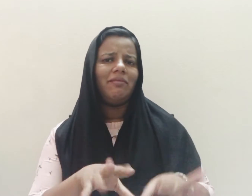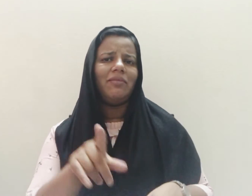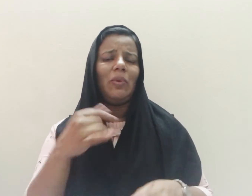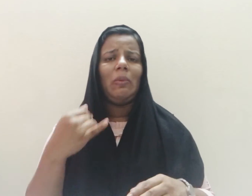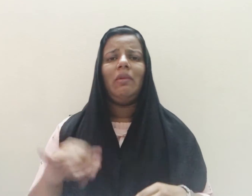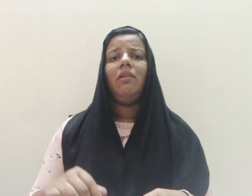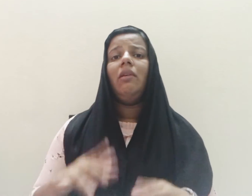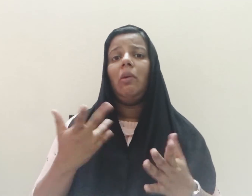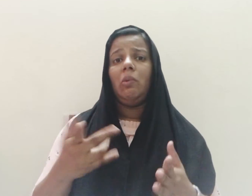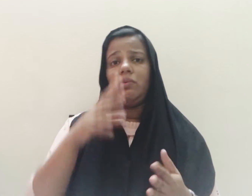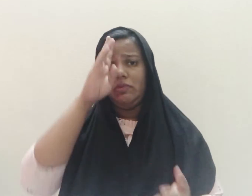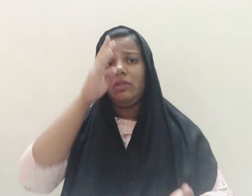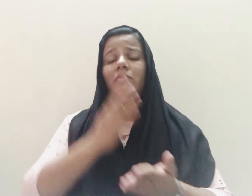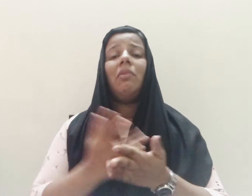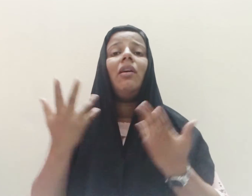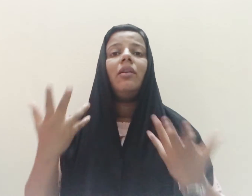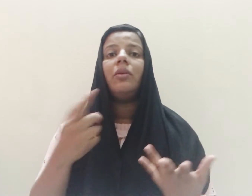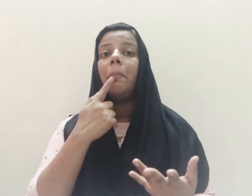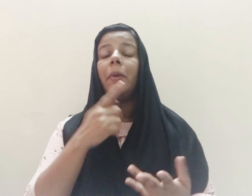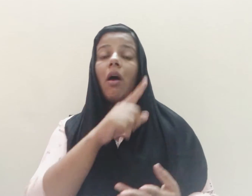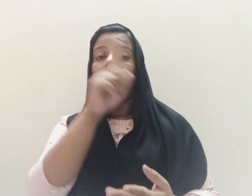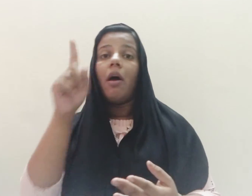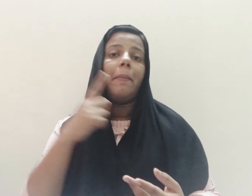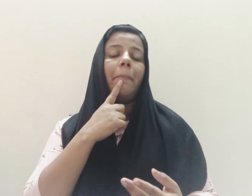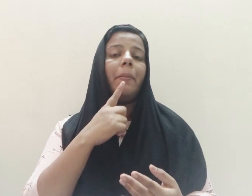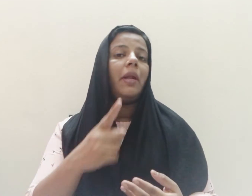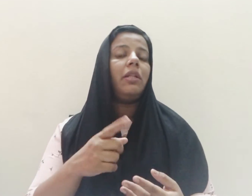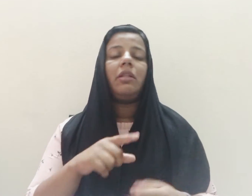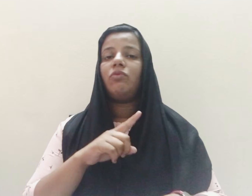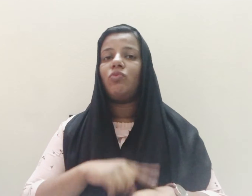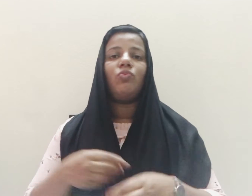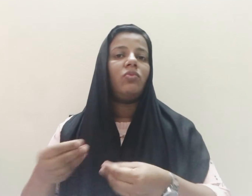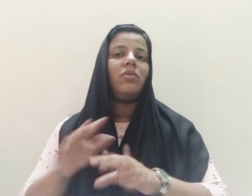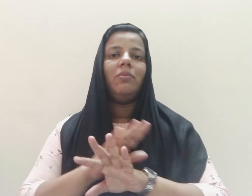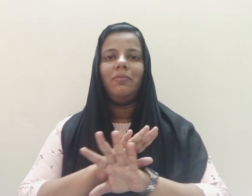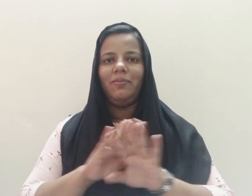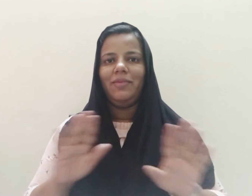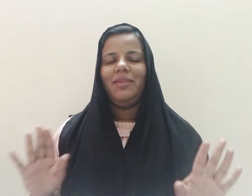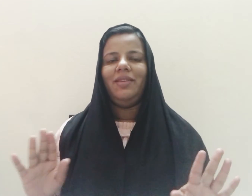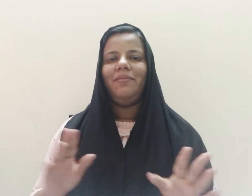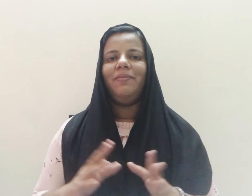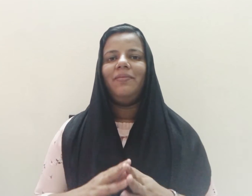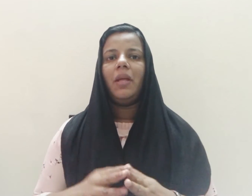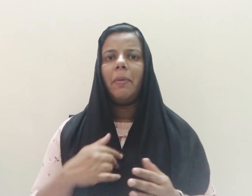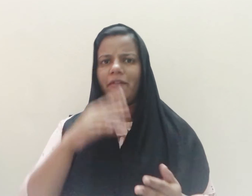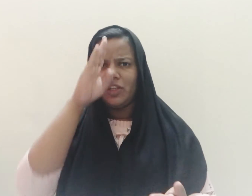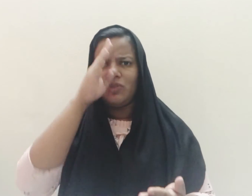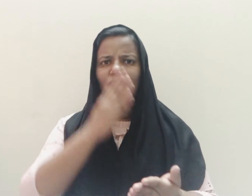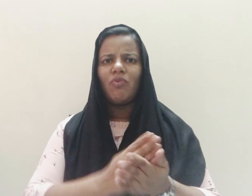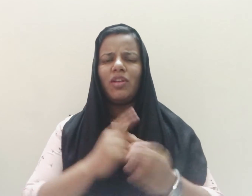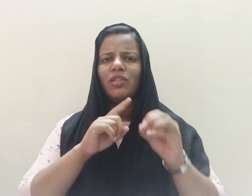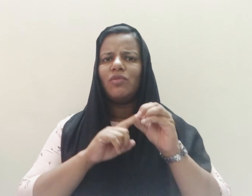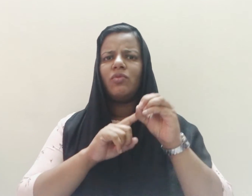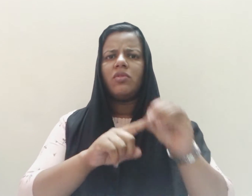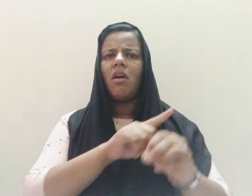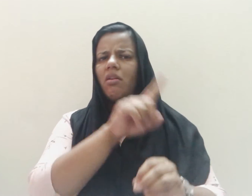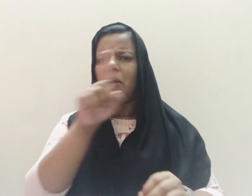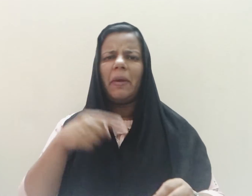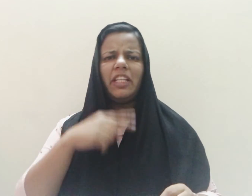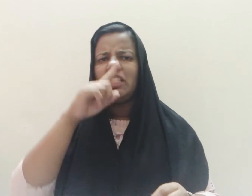തുച്ഛീകരിക്കാനിടവരരുത്. ഓ, ഇവനൊക്കെ എന്നാ വിശ്വാസിയാ എന്ന് പറയാനിട വരരുത്. ആമീൻ. നമ്മുടെ വിശ്വാസത്തെ ചോദ്യം ചെയ്യുന്നതായ ഒന്നും നമ്മുടെ